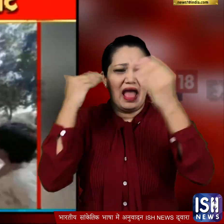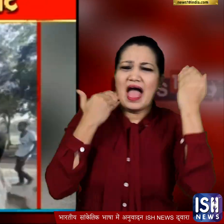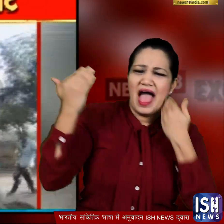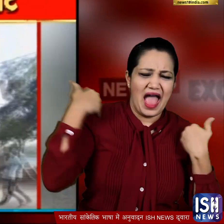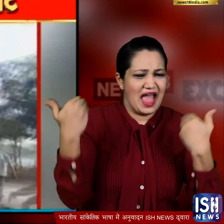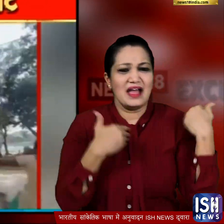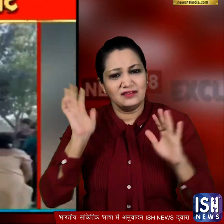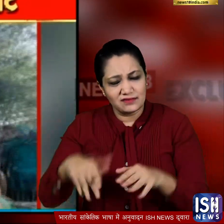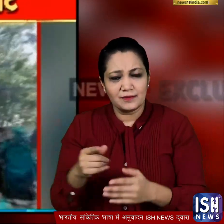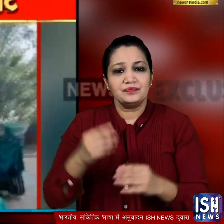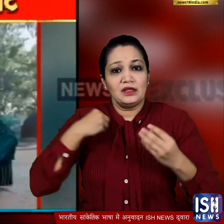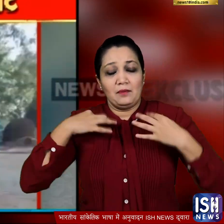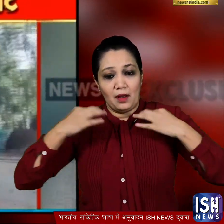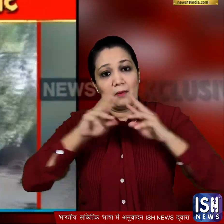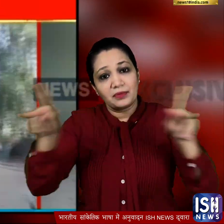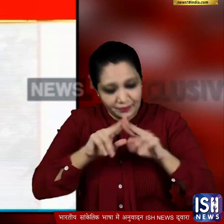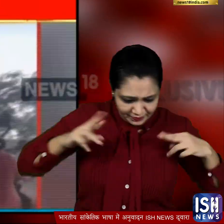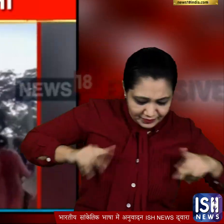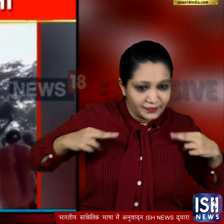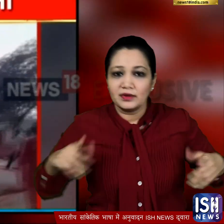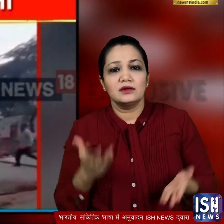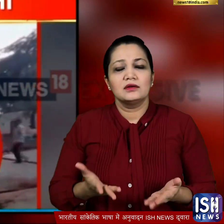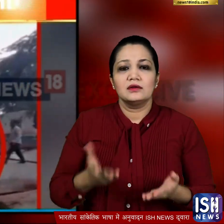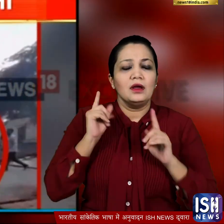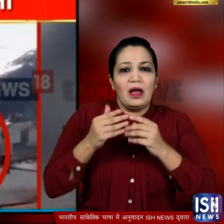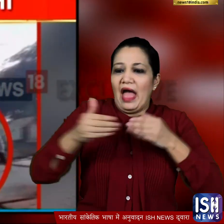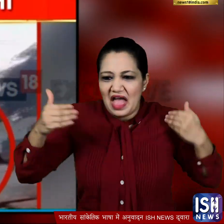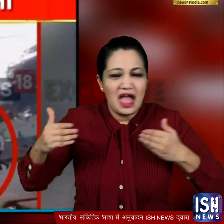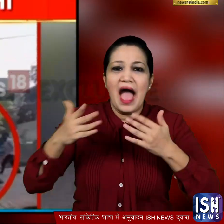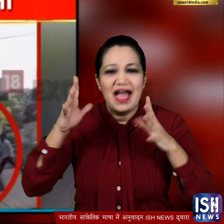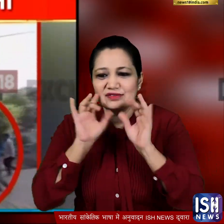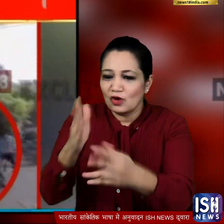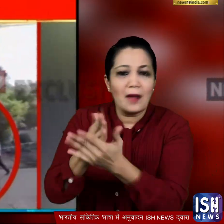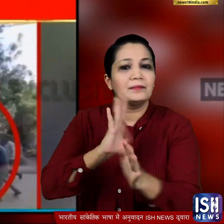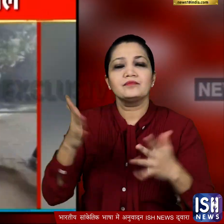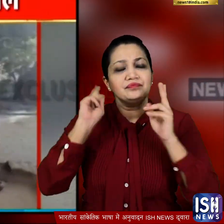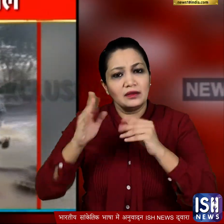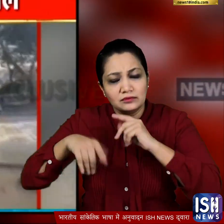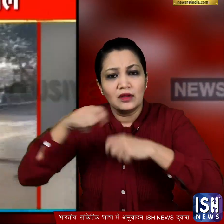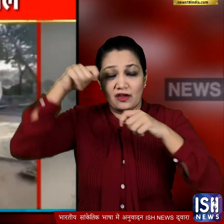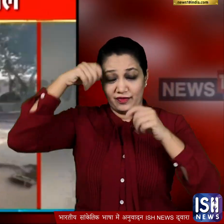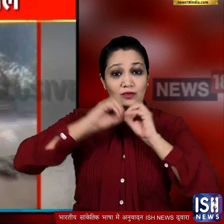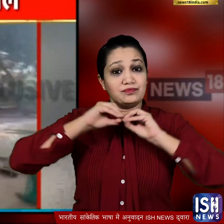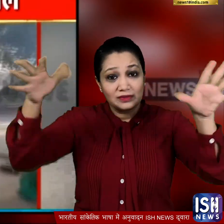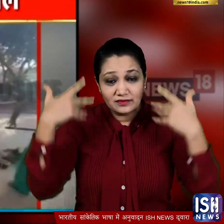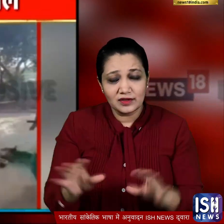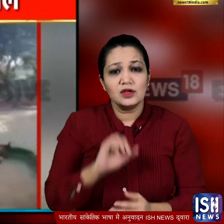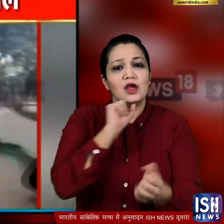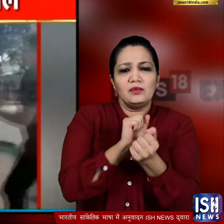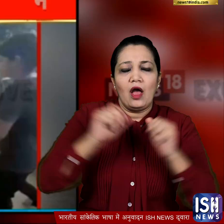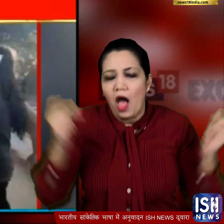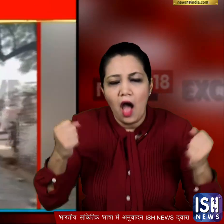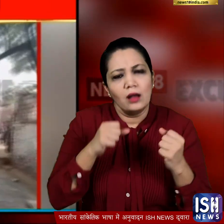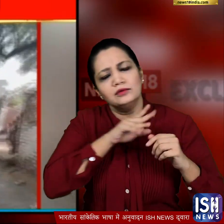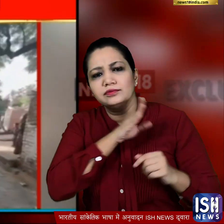लोग घायल हो गए। इस दौरान कुछ लोगों के कपड़े भी फट गए, लेकिन इसके बावजूद वो पीछे हटने को तैयार नहीं दिखे। खबर है कि इस वीडियो के वायरल होने के